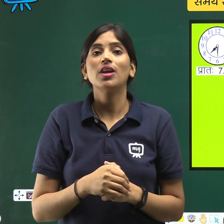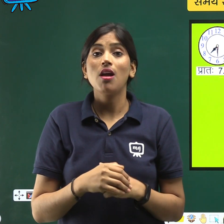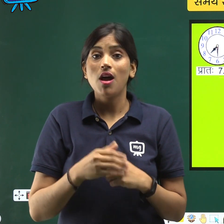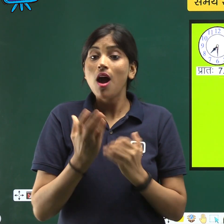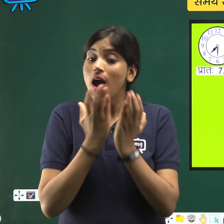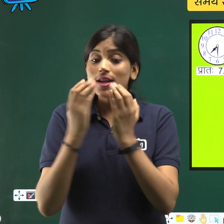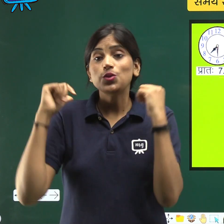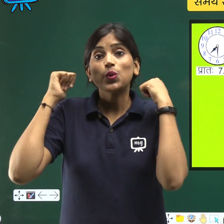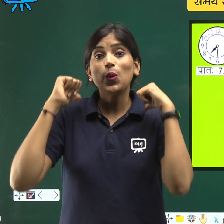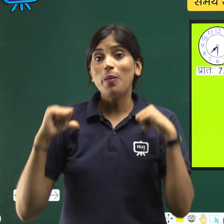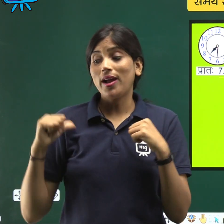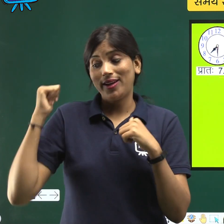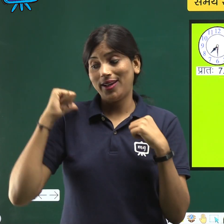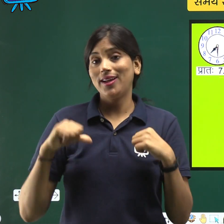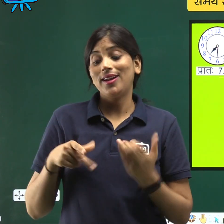बैग लेकर